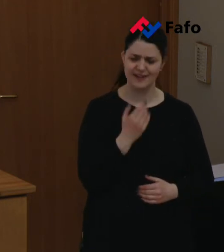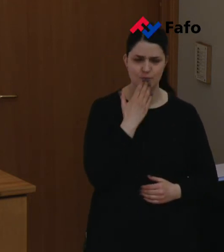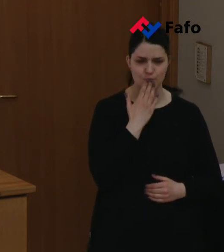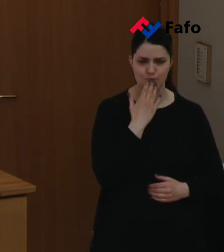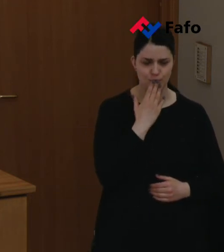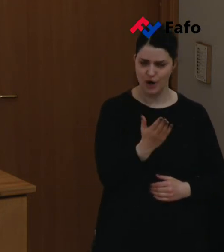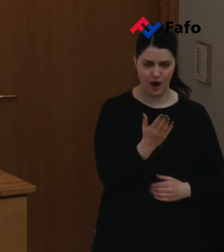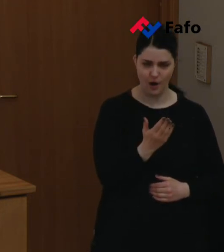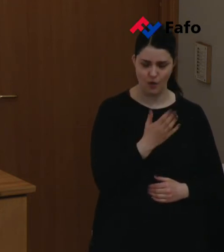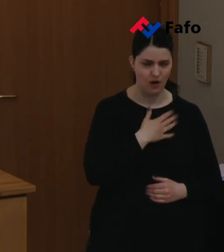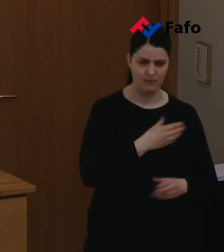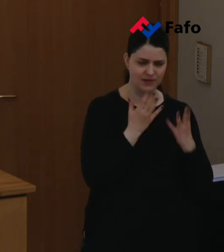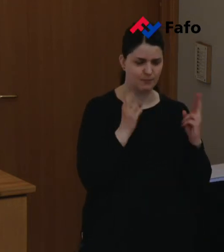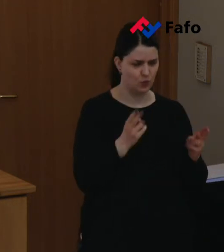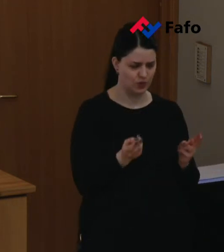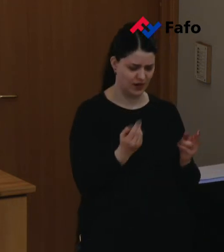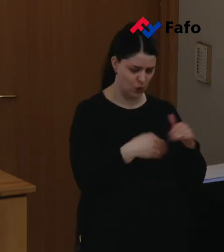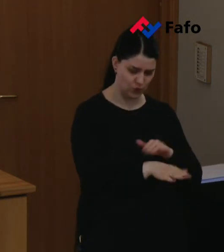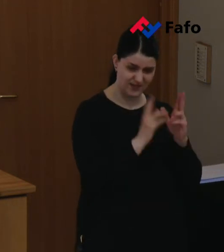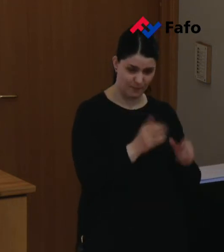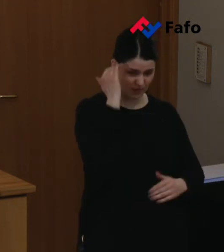masse brukere uten samme tak.